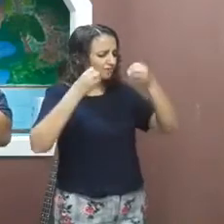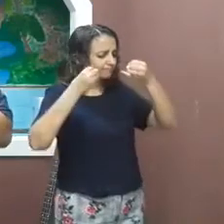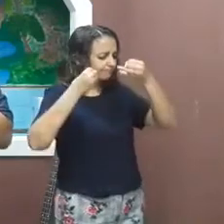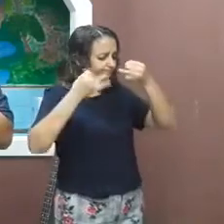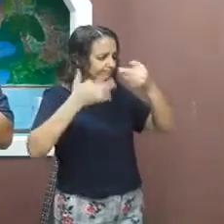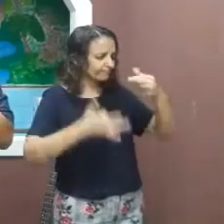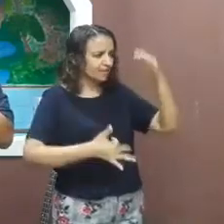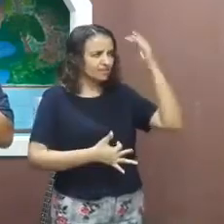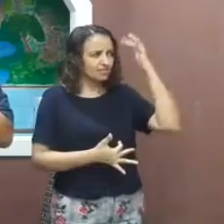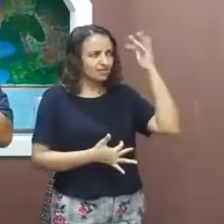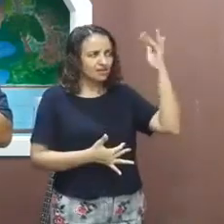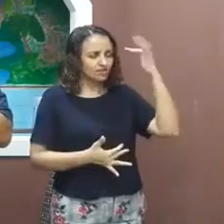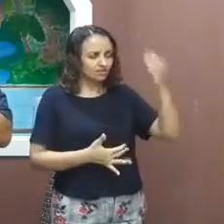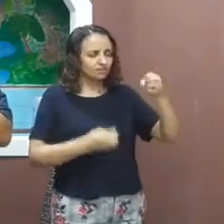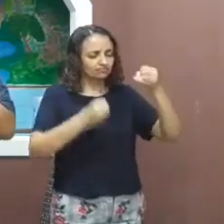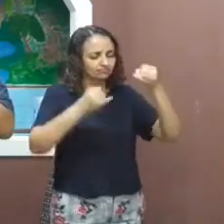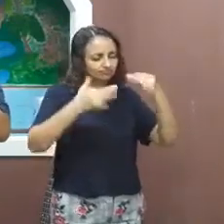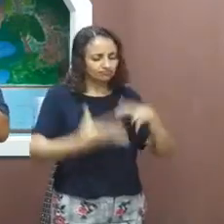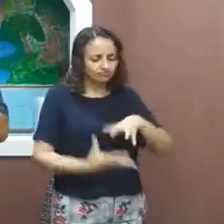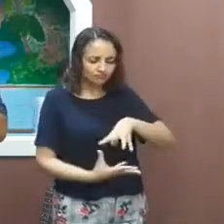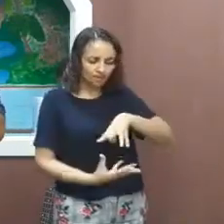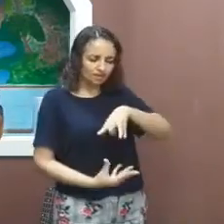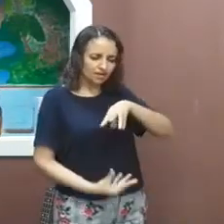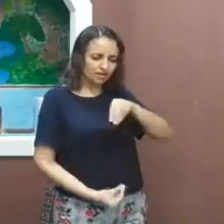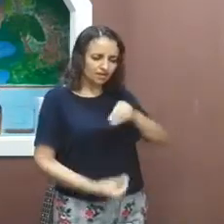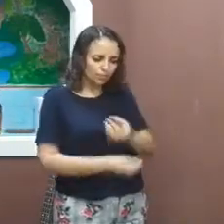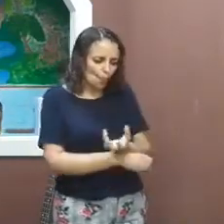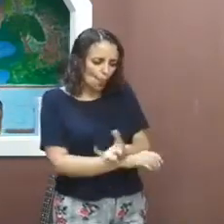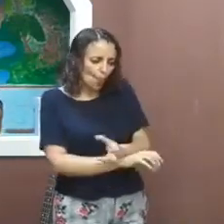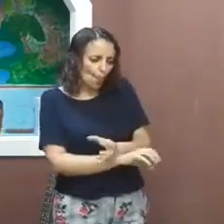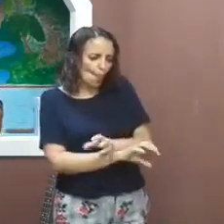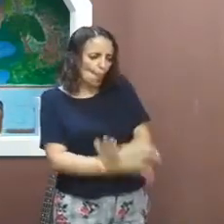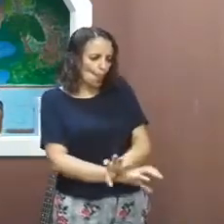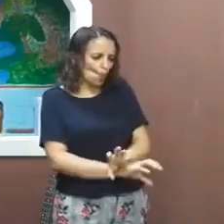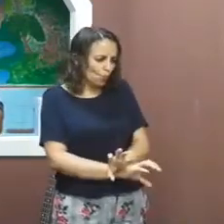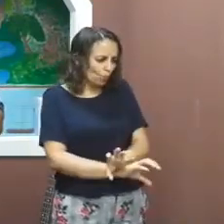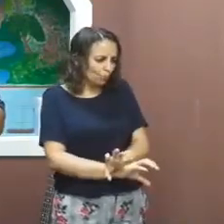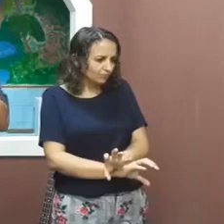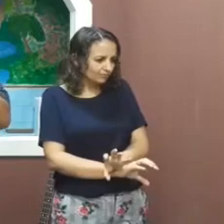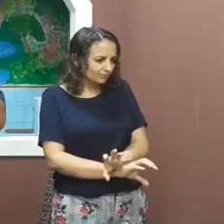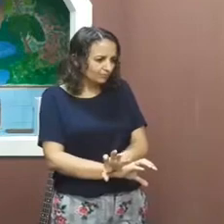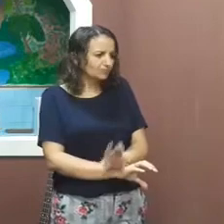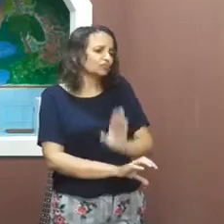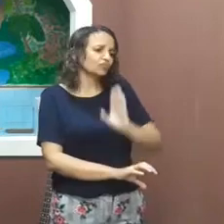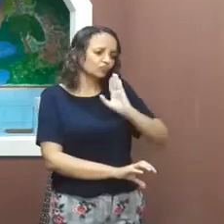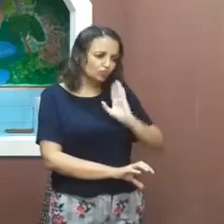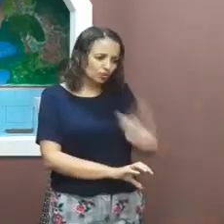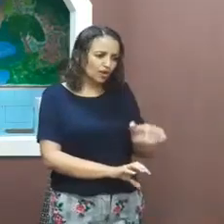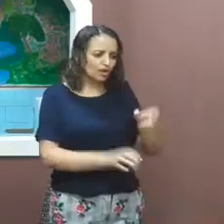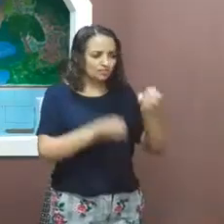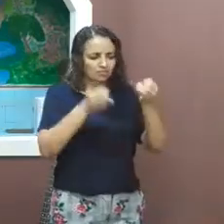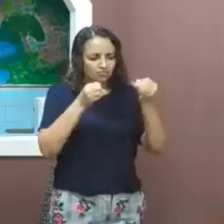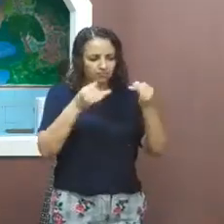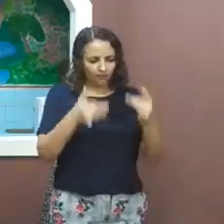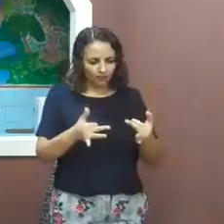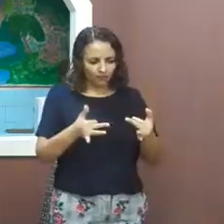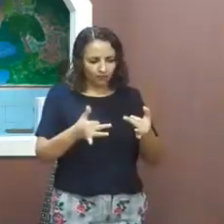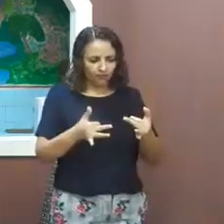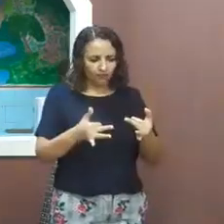existencial da alma, o niilismo e outras coisas mais. Na verdade é só preenchido